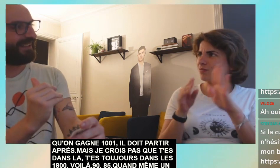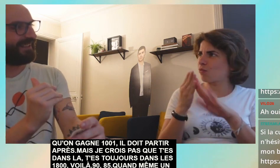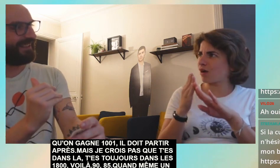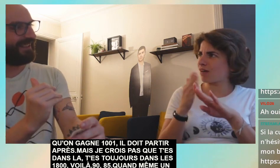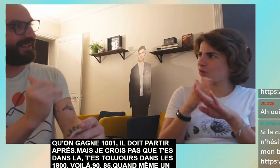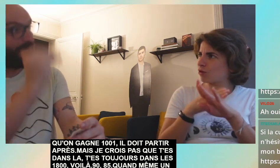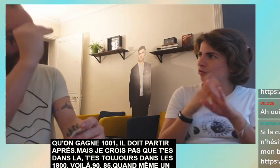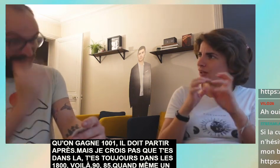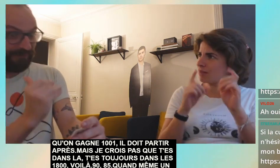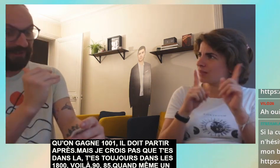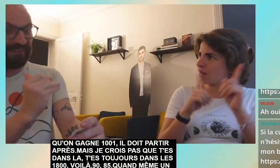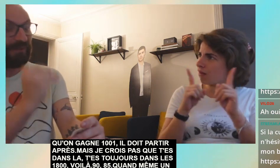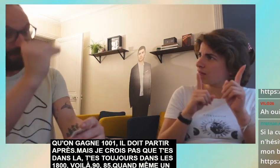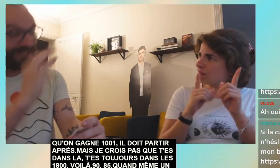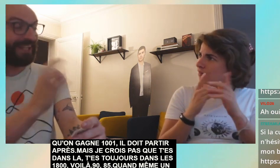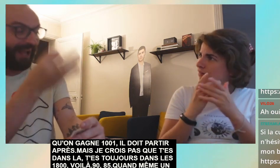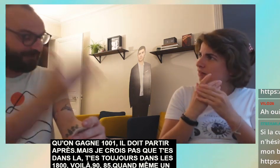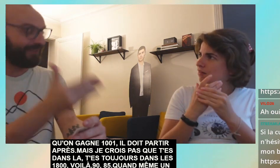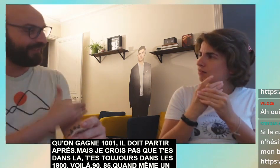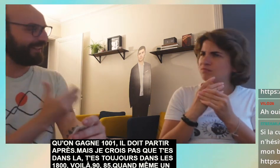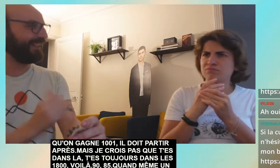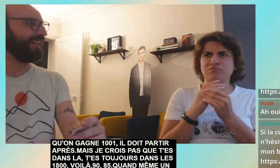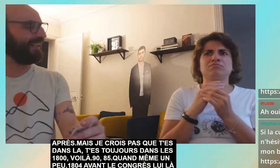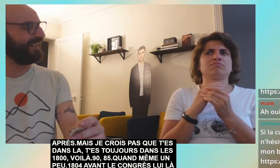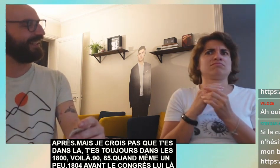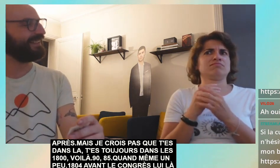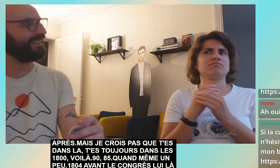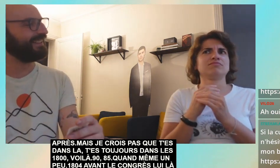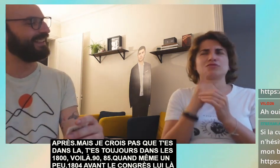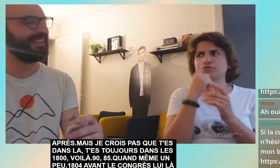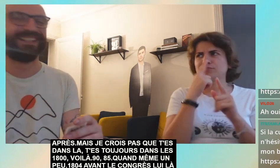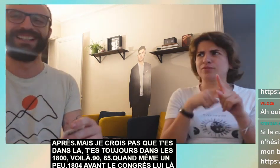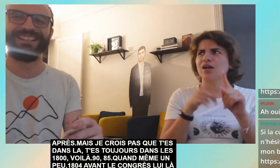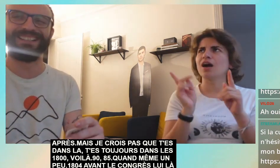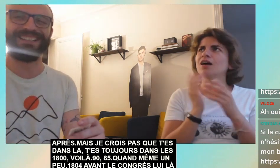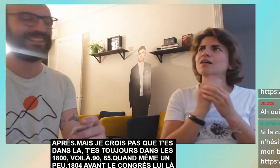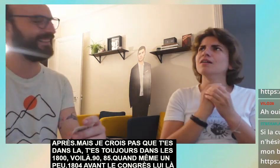1880. Avant le congrès de Avant. Milan? Oui, avant. Ah.